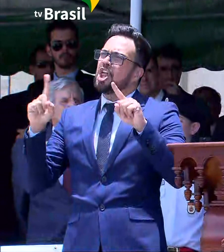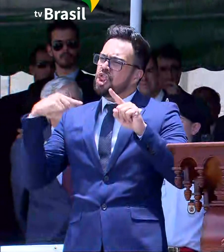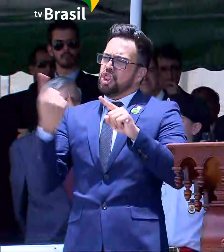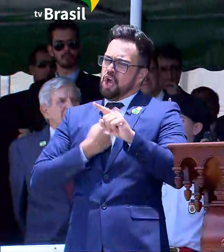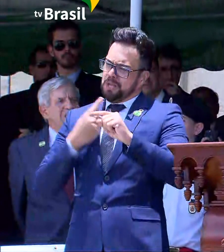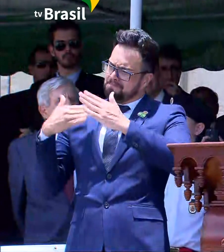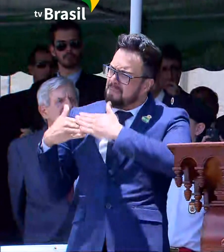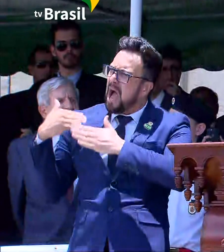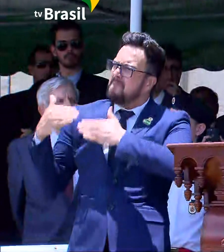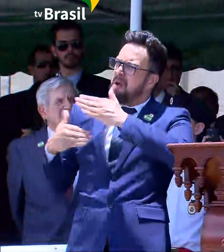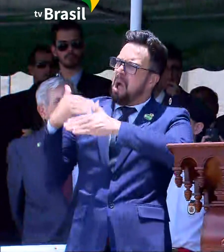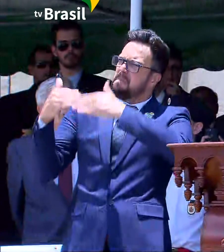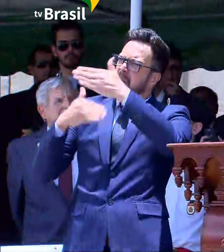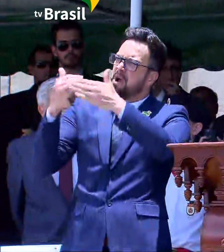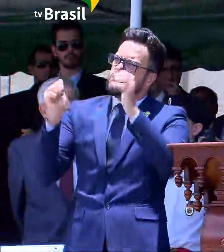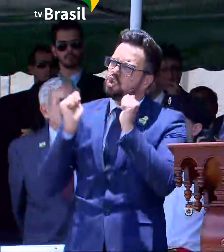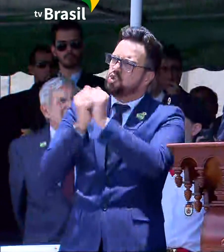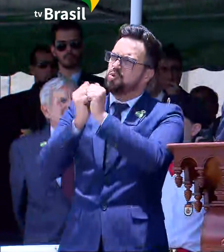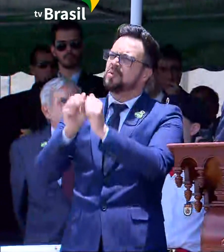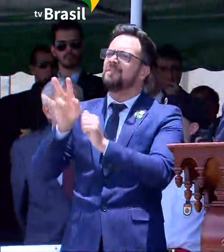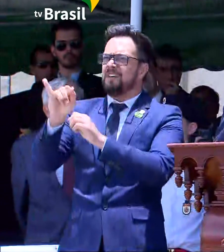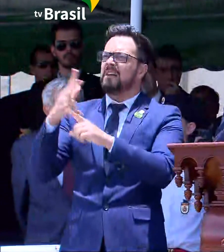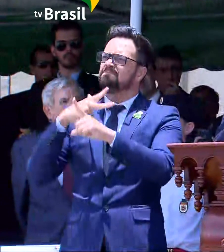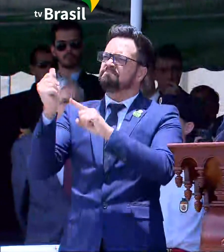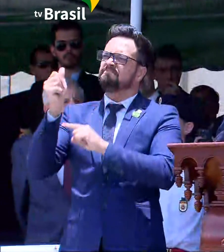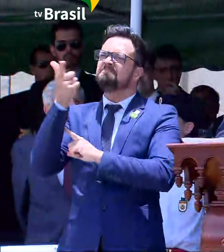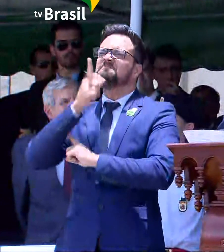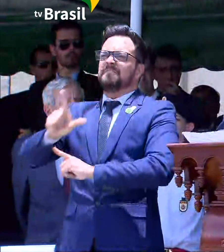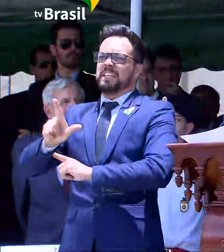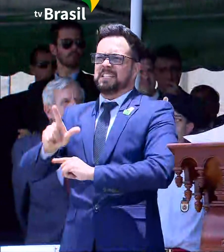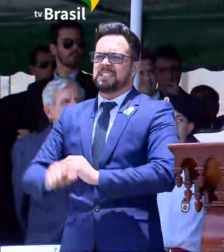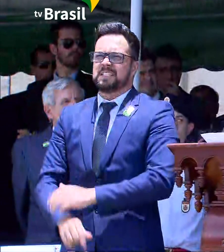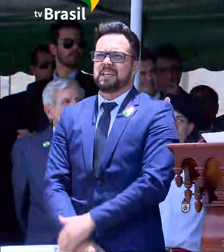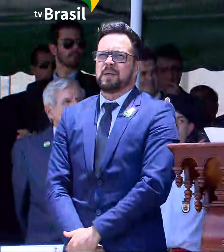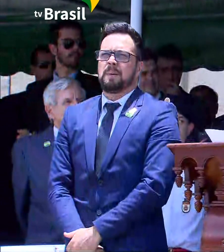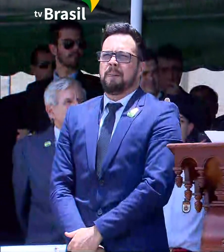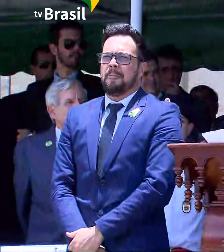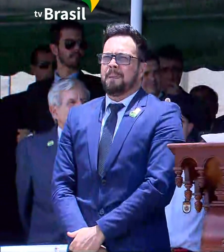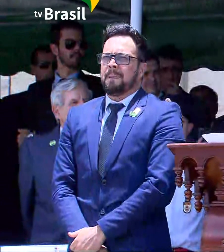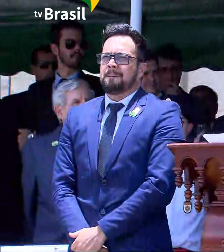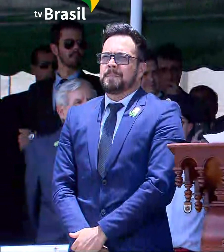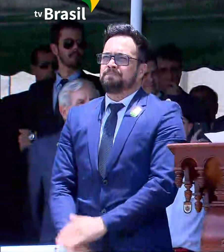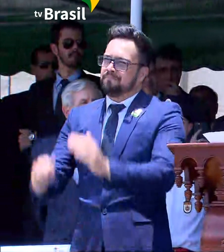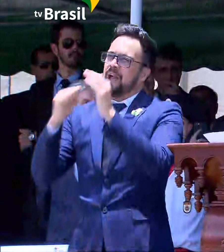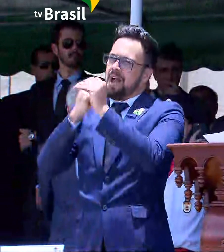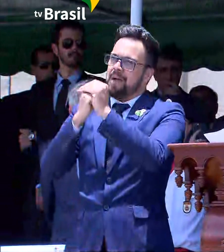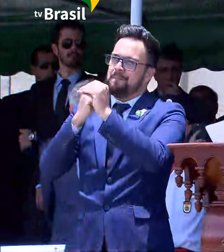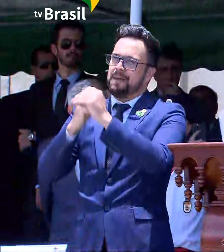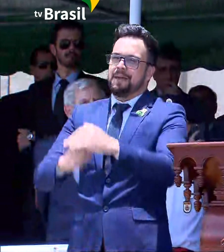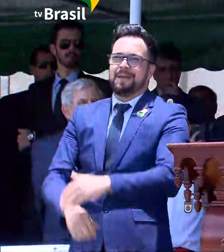Nós, juntos, venceremos. Amém! Amém.